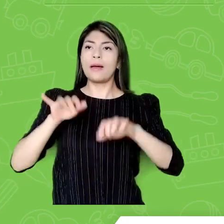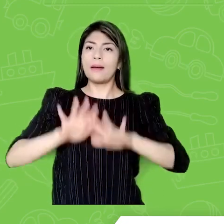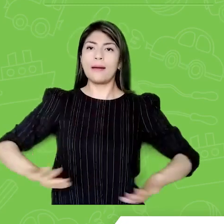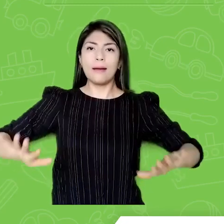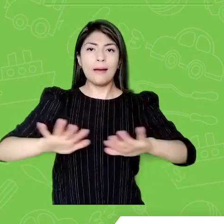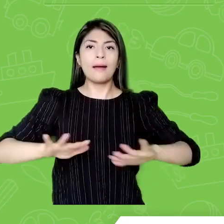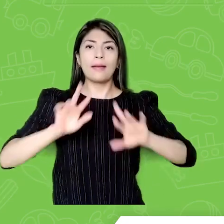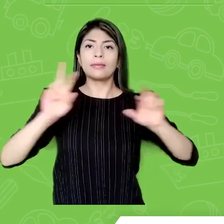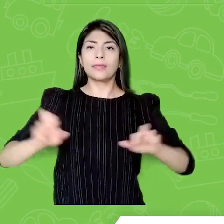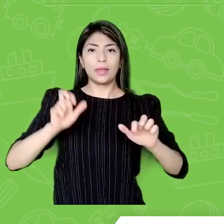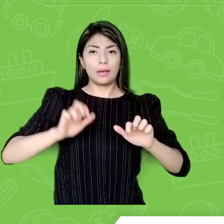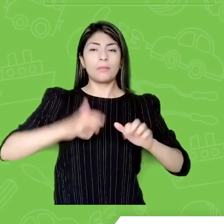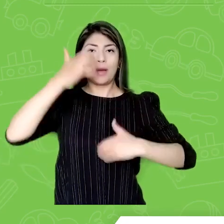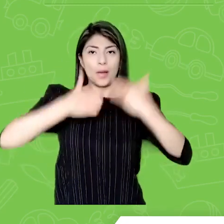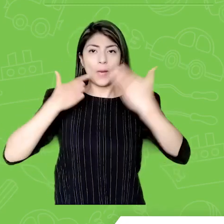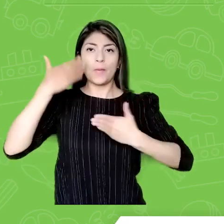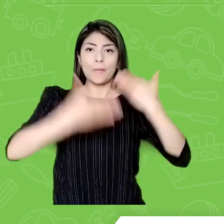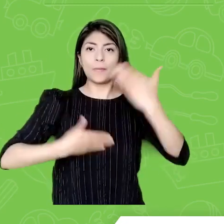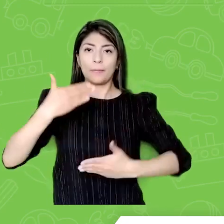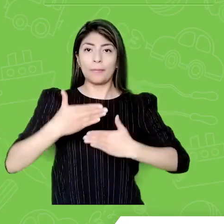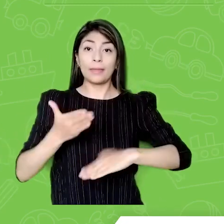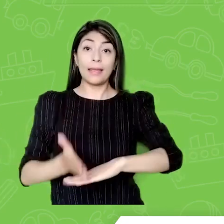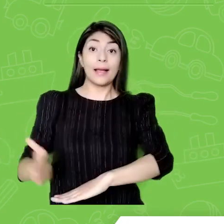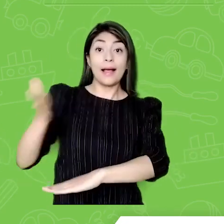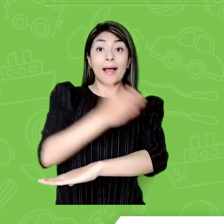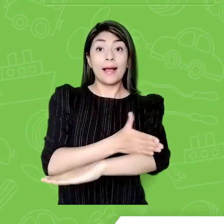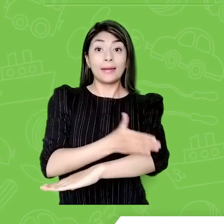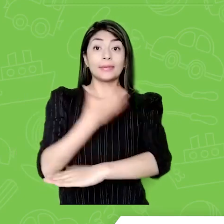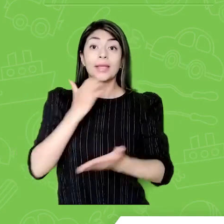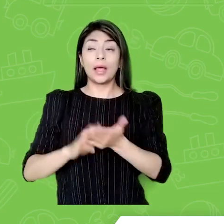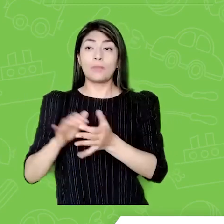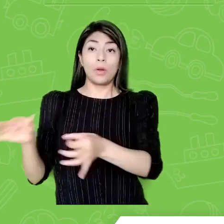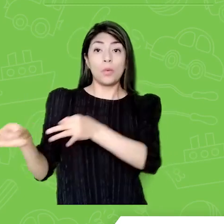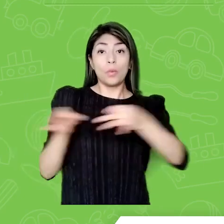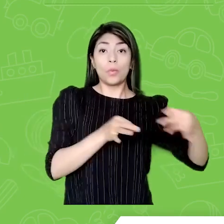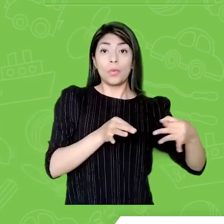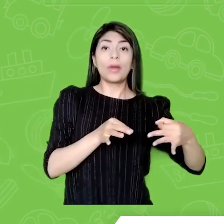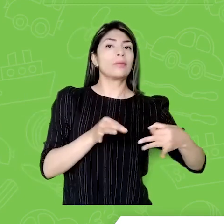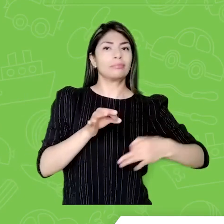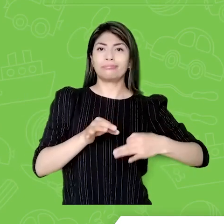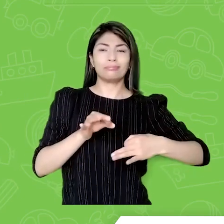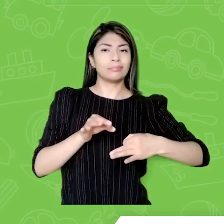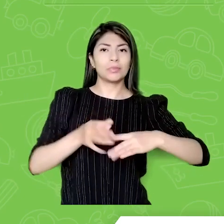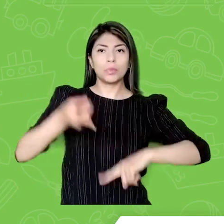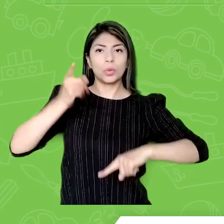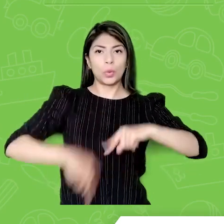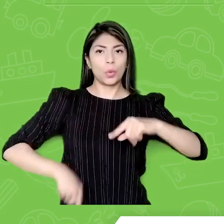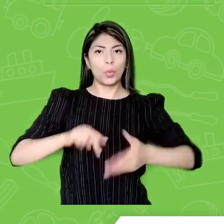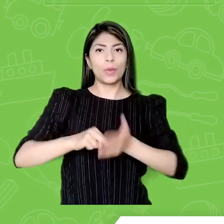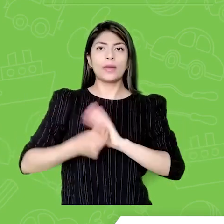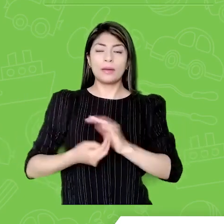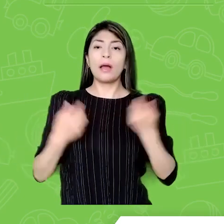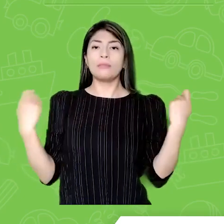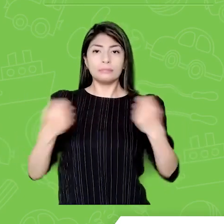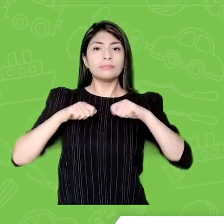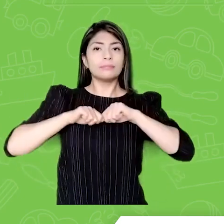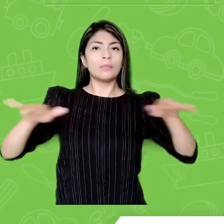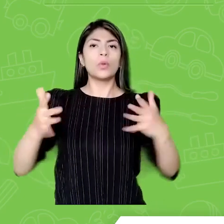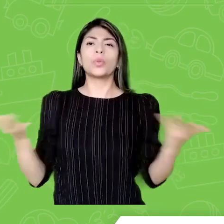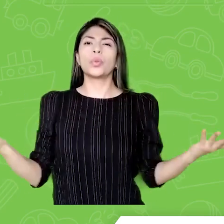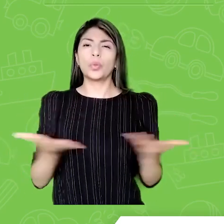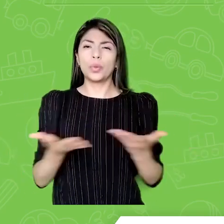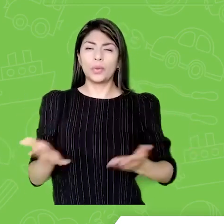Las fechas y horas no podrán anticiparse a las previstas inicialmente. Estos cambios se divulgarán en el sitio web de